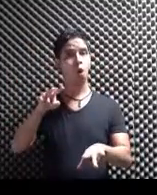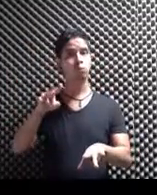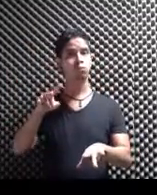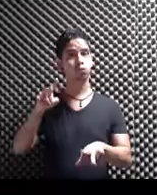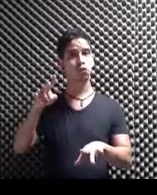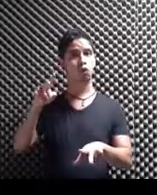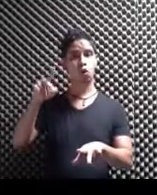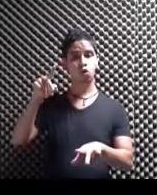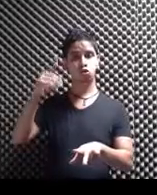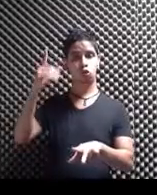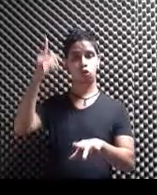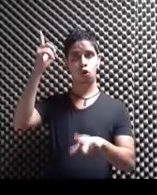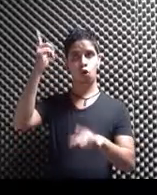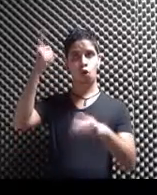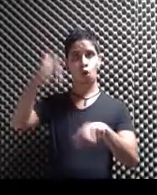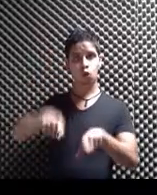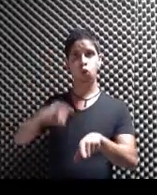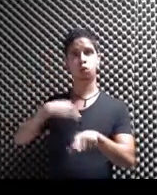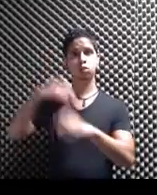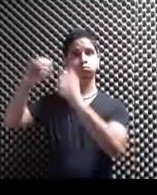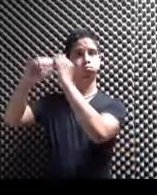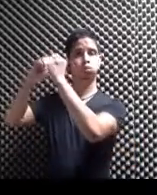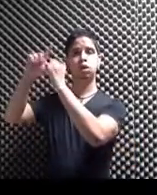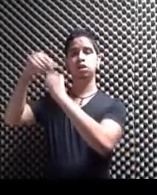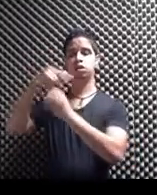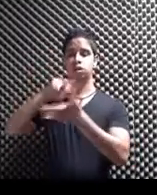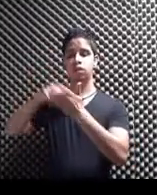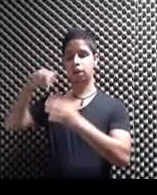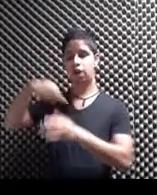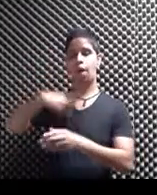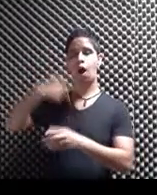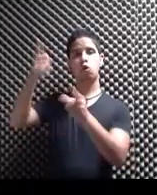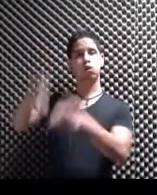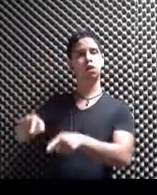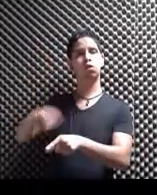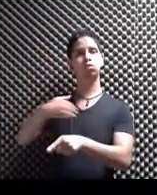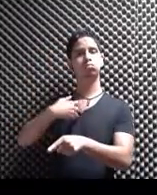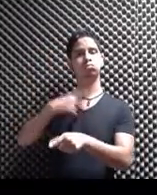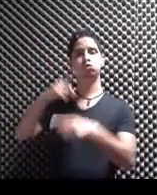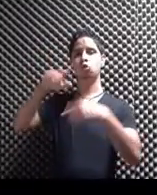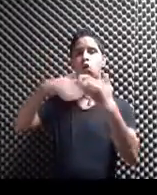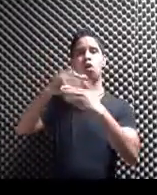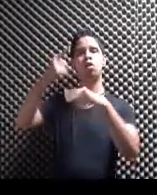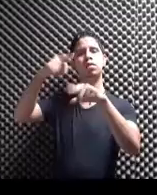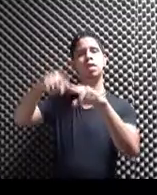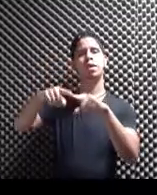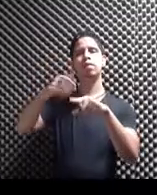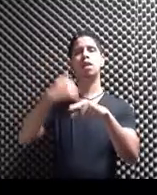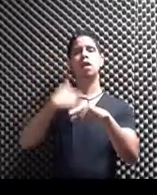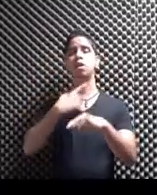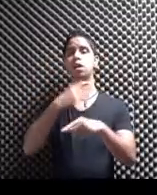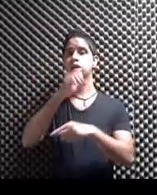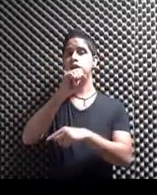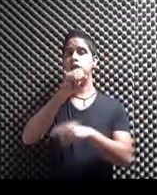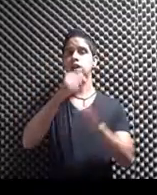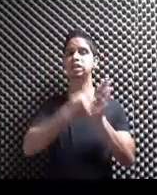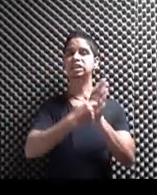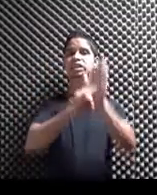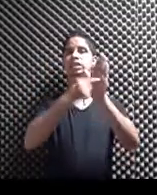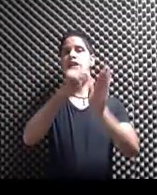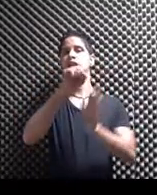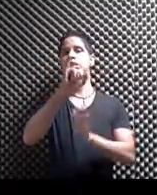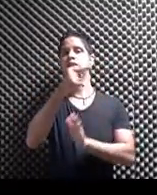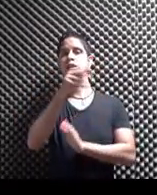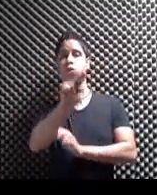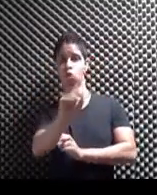va a suceder algo que va a llamar la atención del mundo claro va a depender del signo de las disposiciones lunares ¿ves? pero